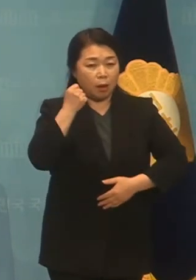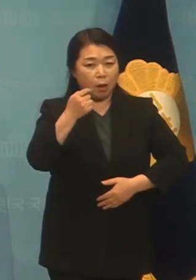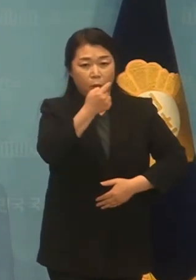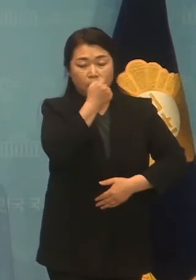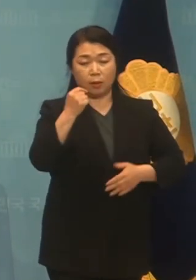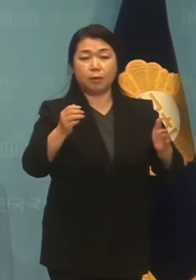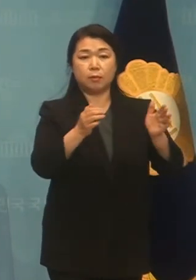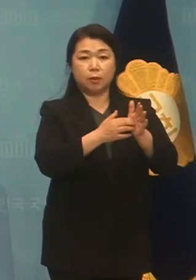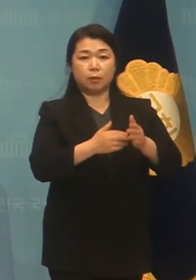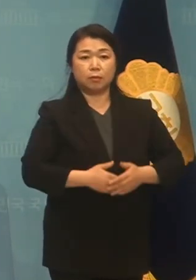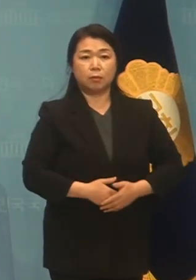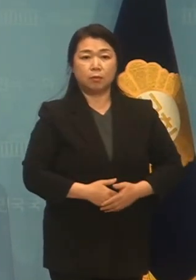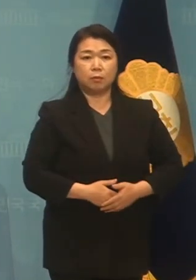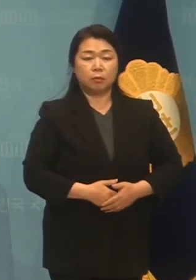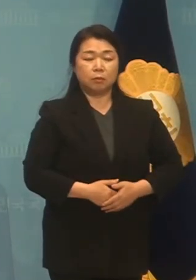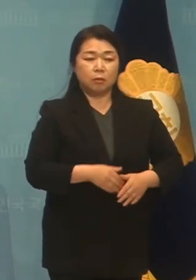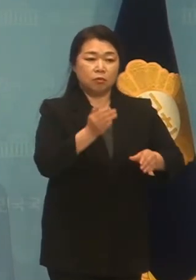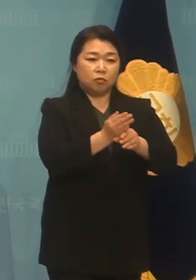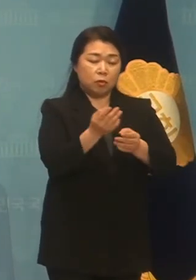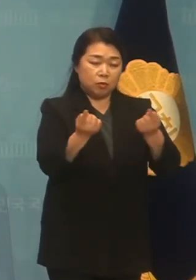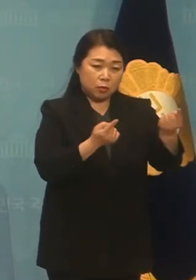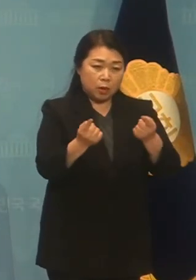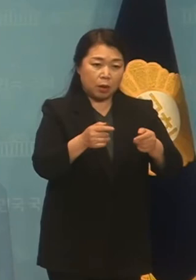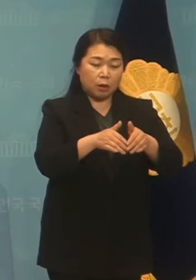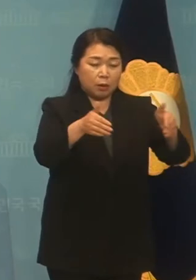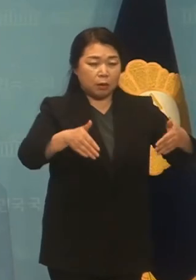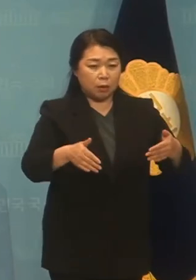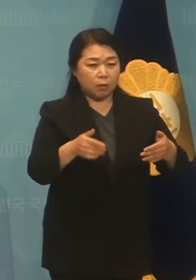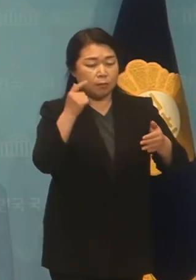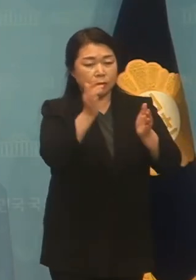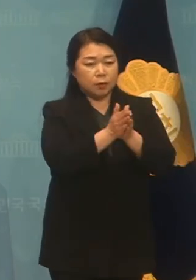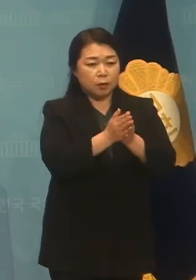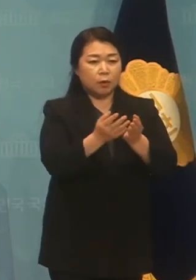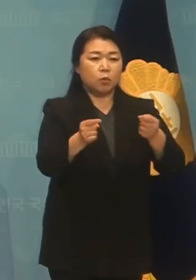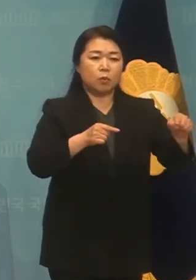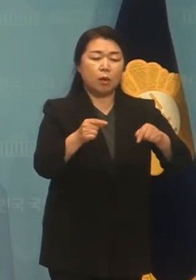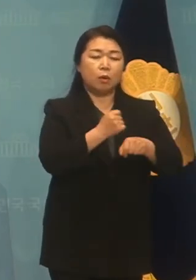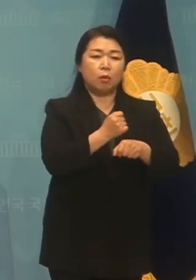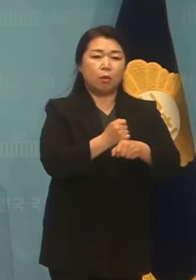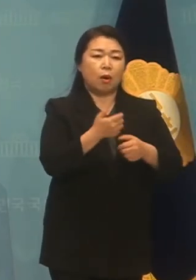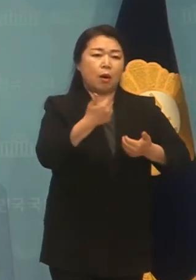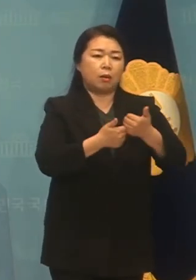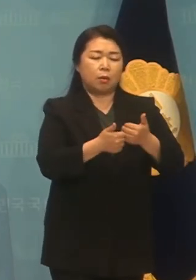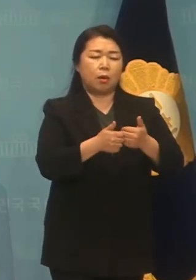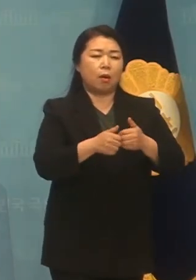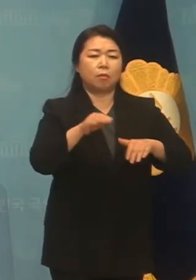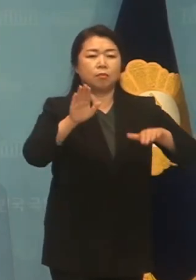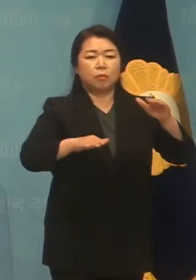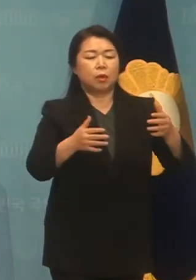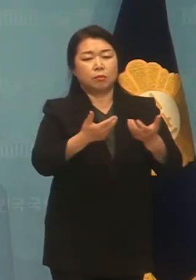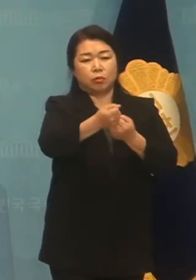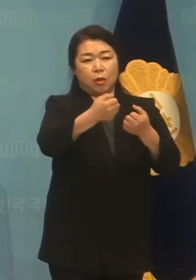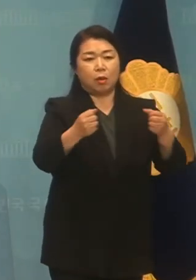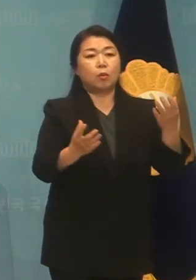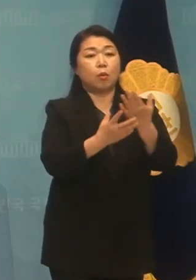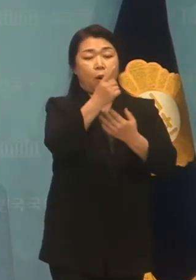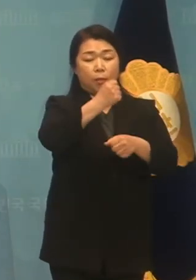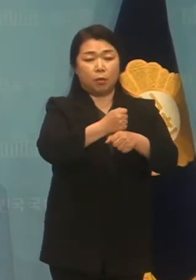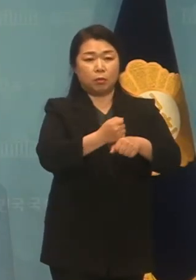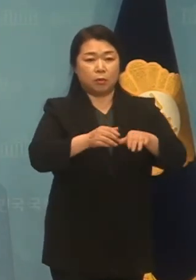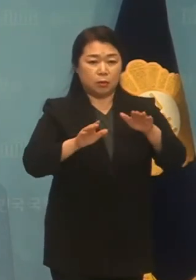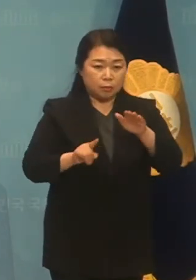확인되었습니다. 중재와 타협을 믿는 리더, 갈등과 분열을 통합하고 앞으로 나아가야 할